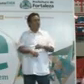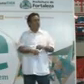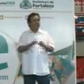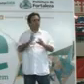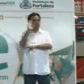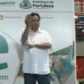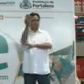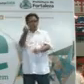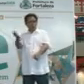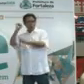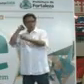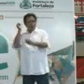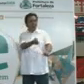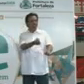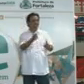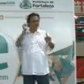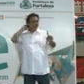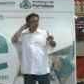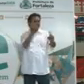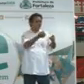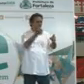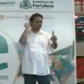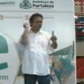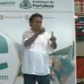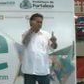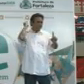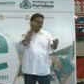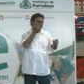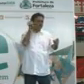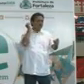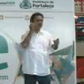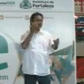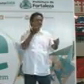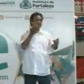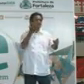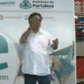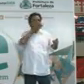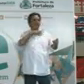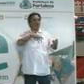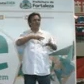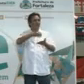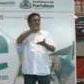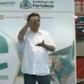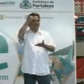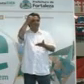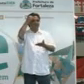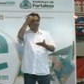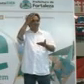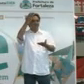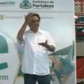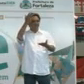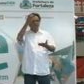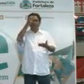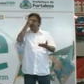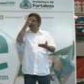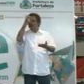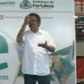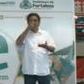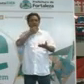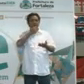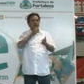estaca, paulada. Está aprovada a teoria ou não? Está. Grande sacada, grande inteligência